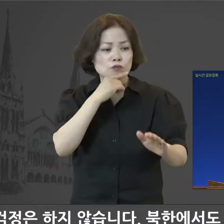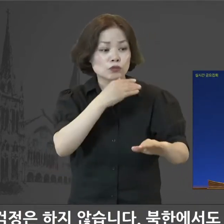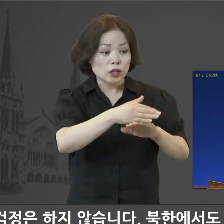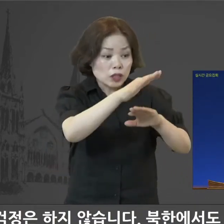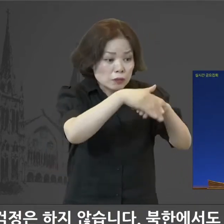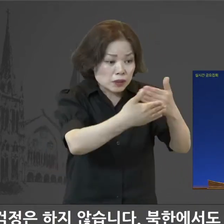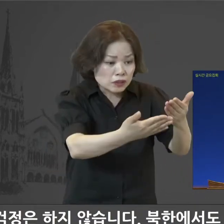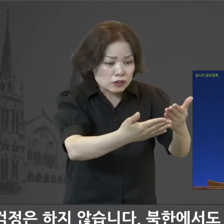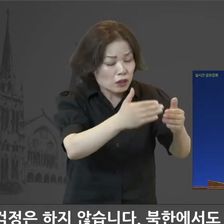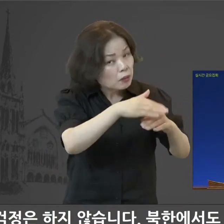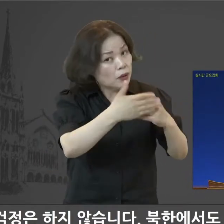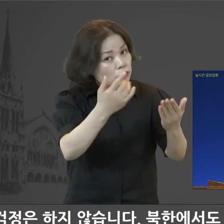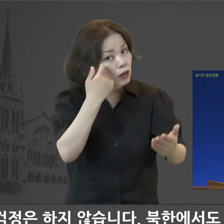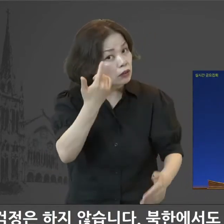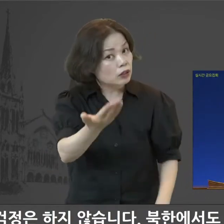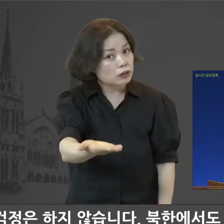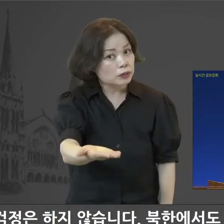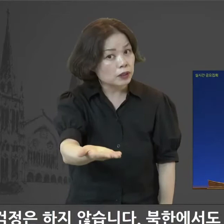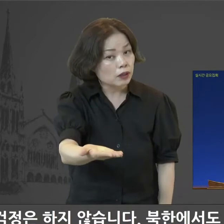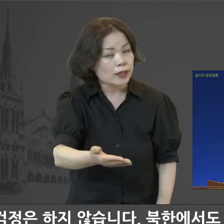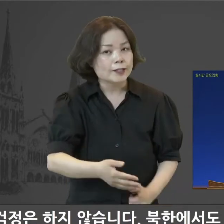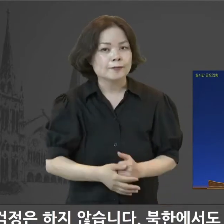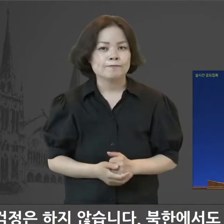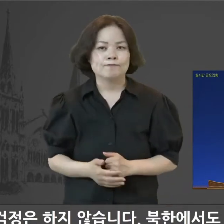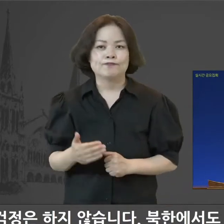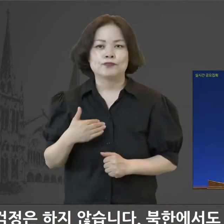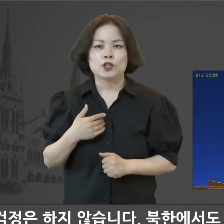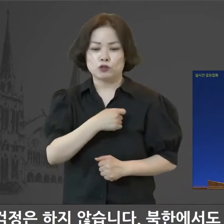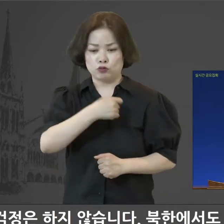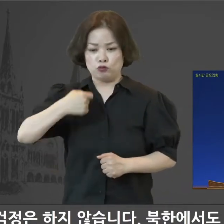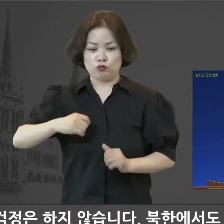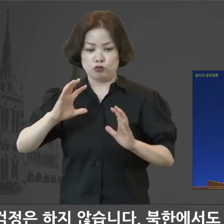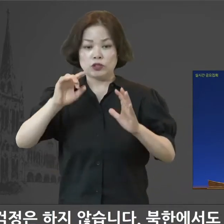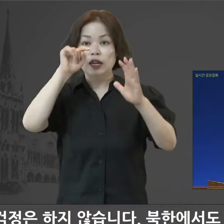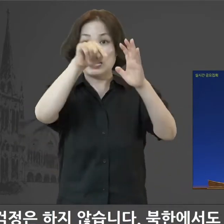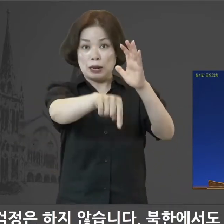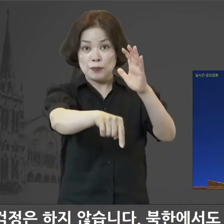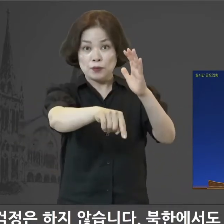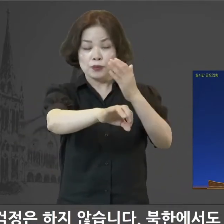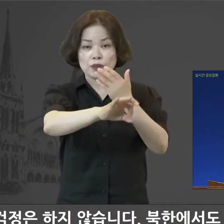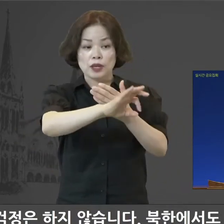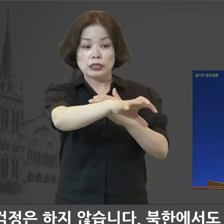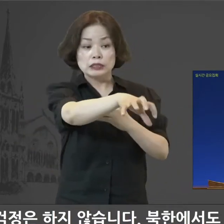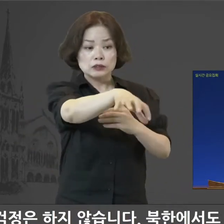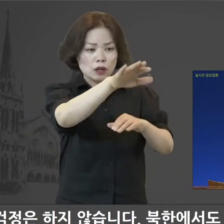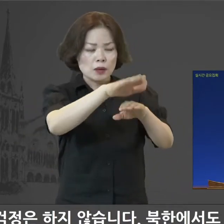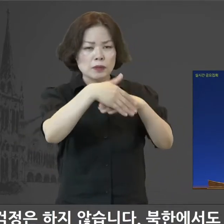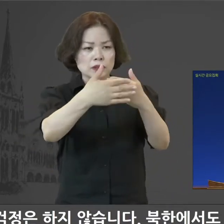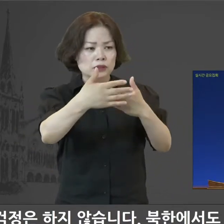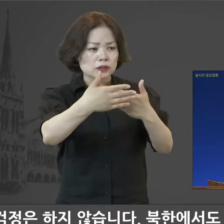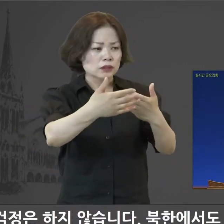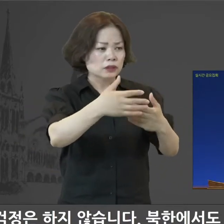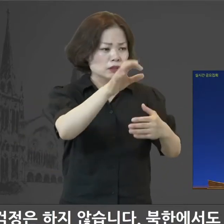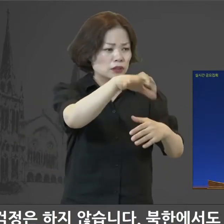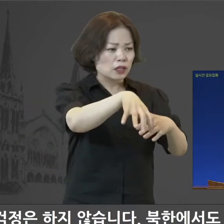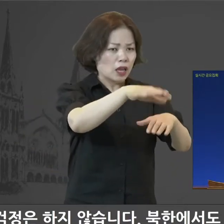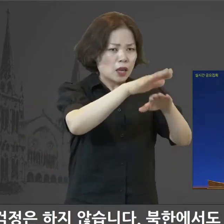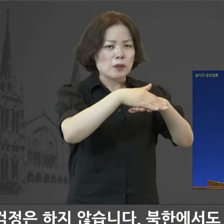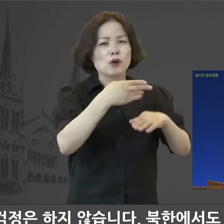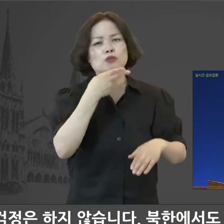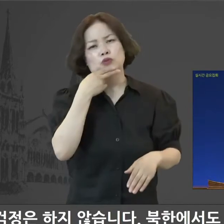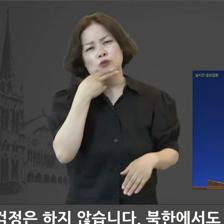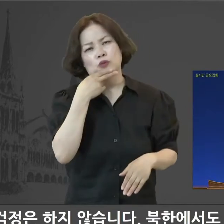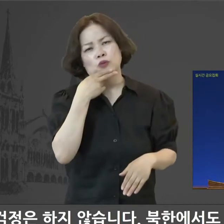하는 예배는 예배가 아닌가 봐요. 저도 중국 출장 가면은 근처에 예배당 못 찾아갖고 저